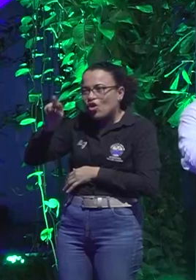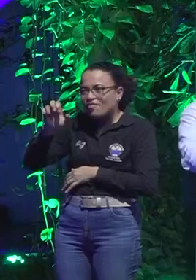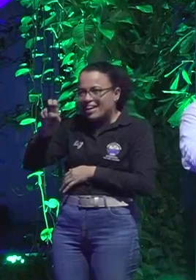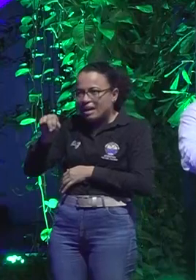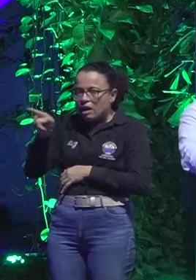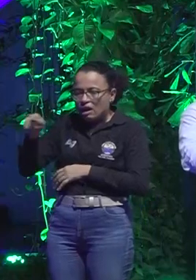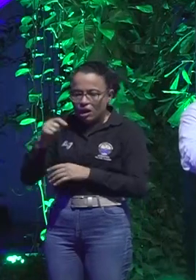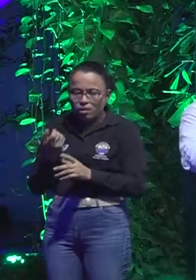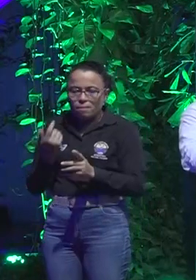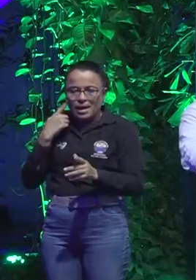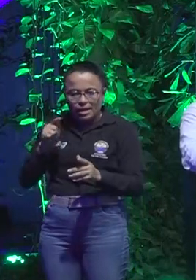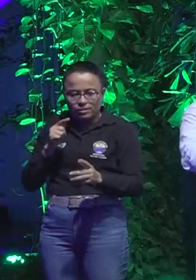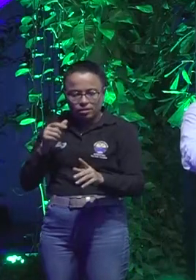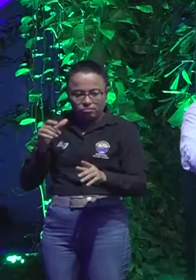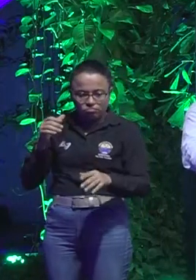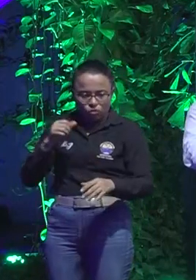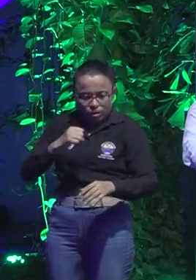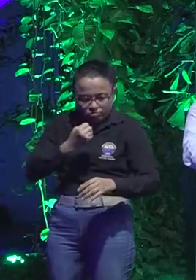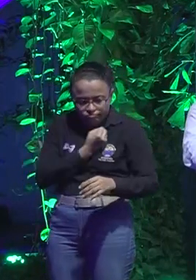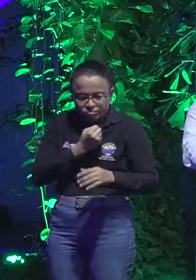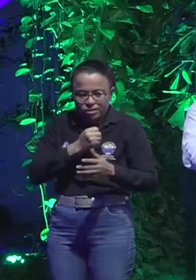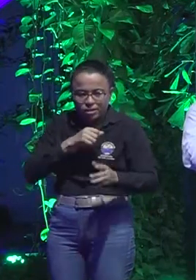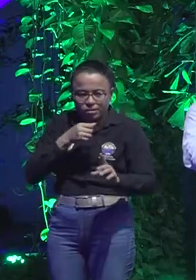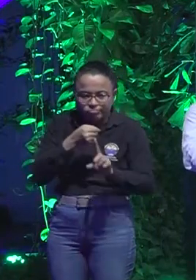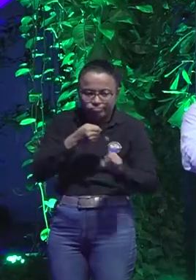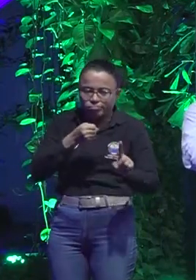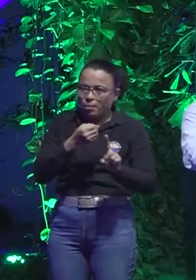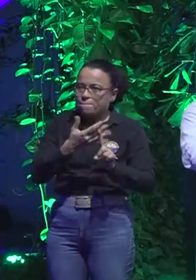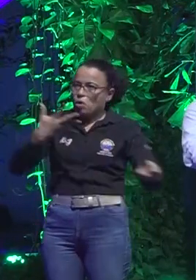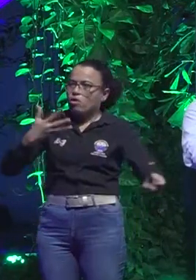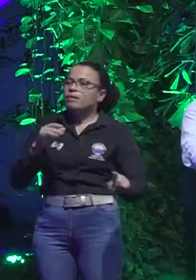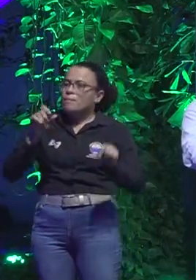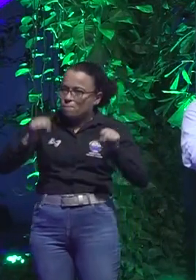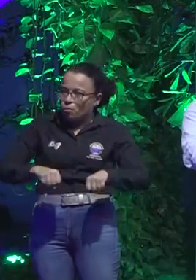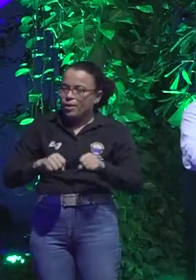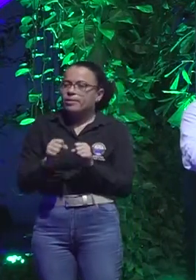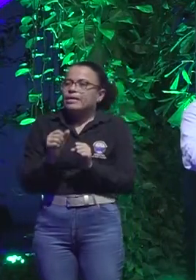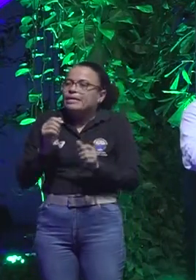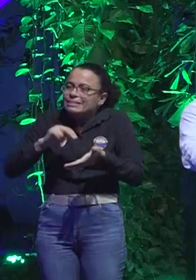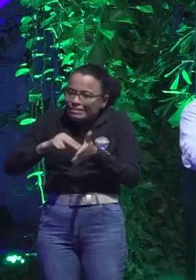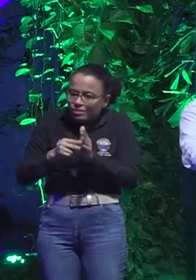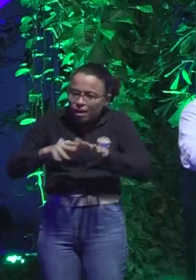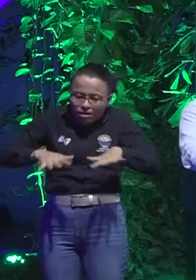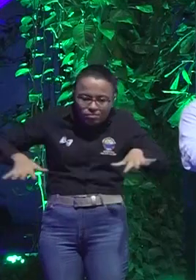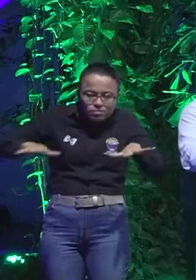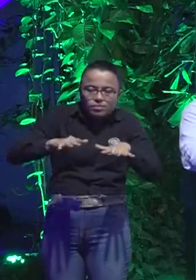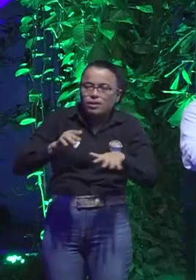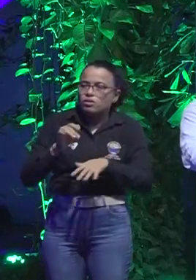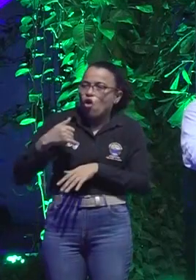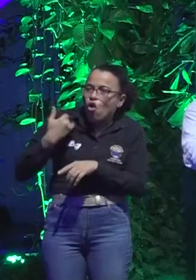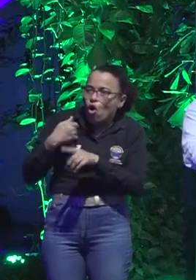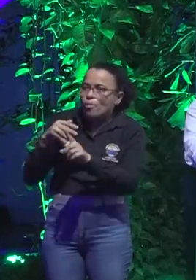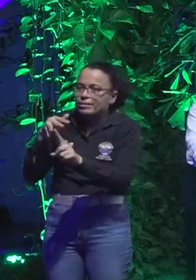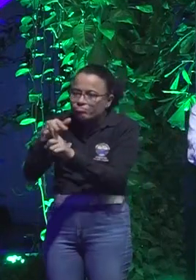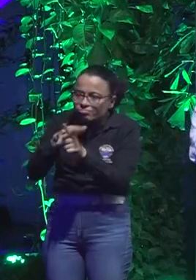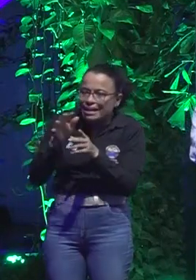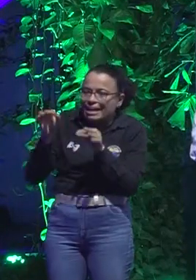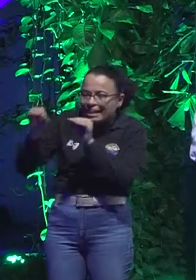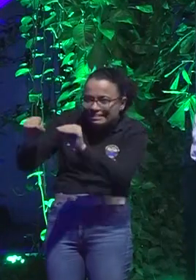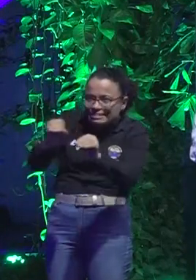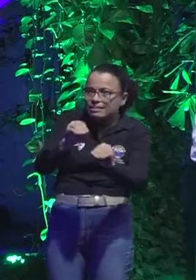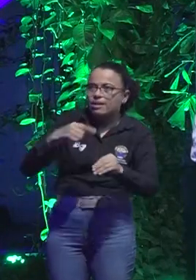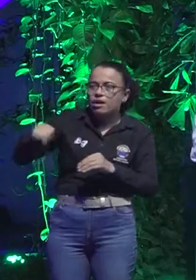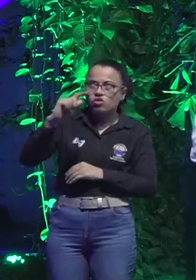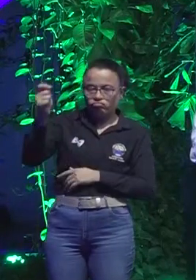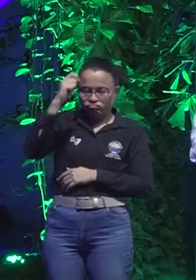cada día es un espacio para transformarle la vida a un joven. Cada día y cada momento es un espacio para dejar una lección vital que lo va a acompañar